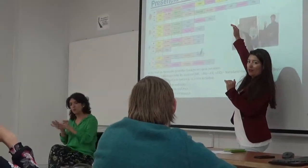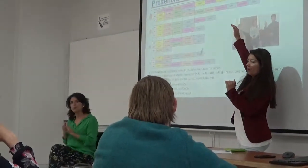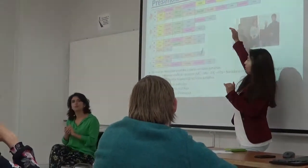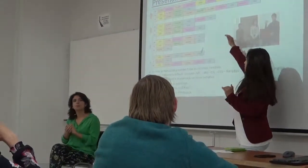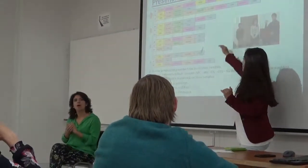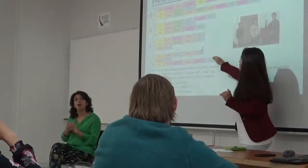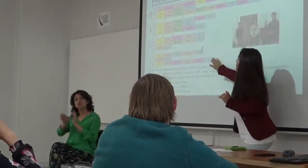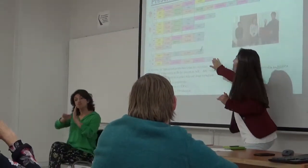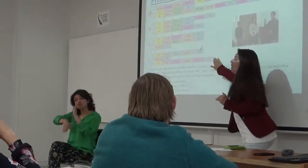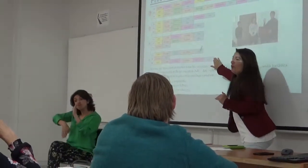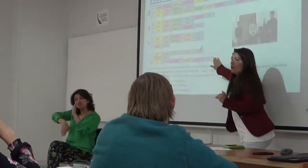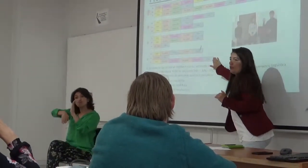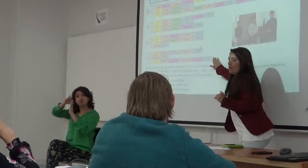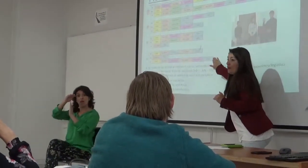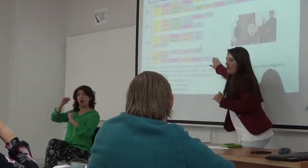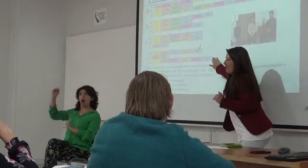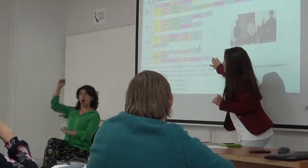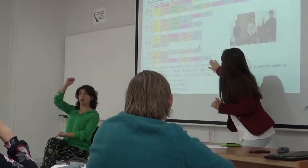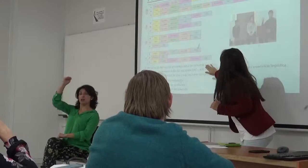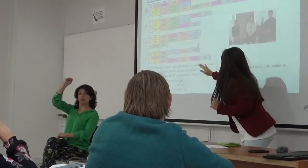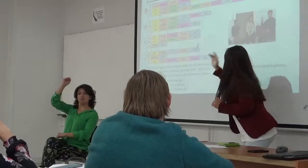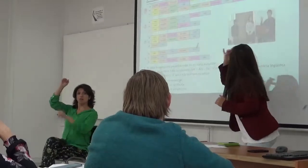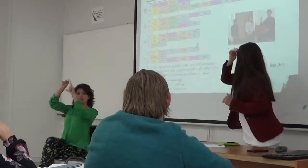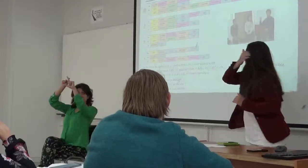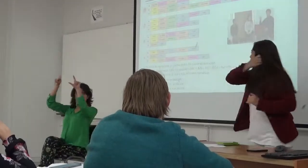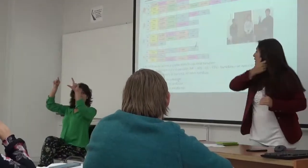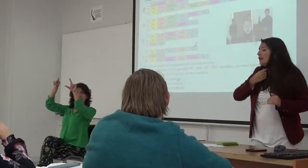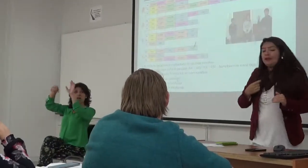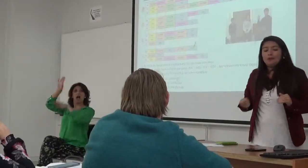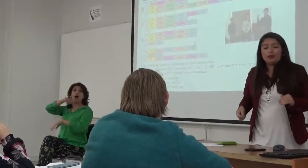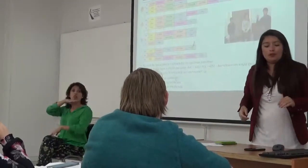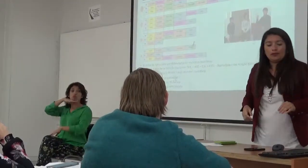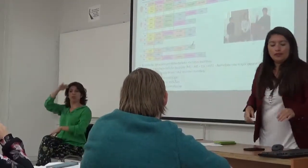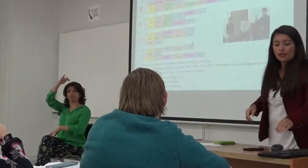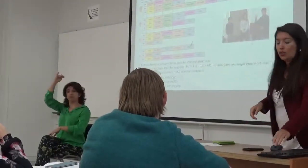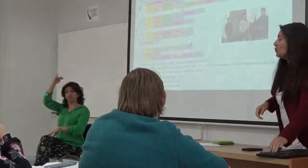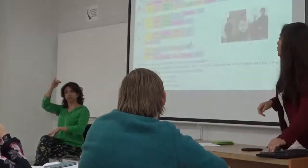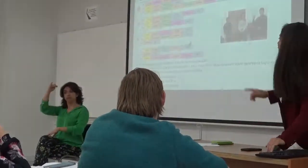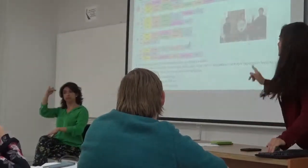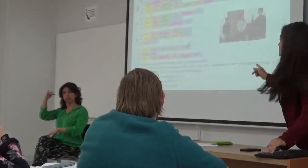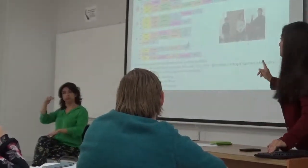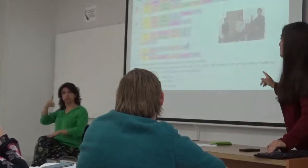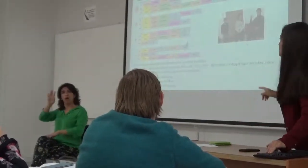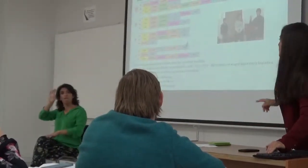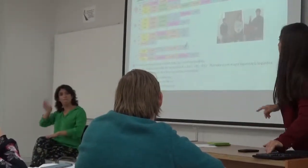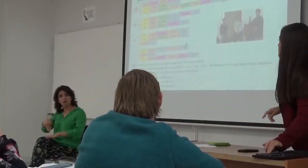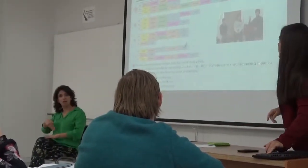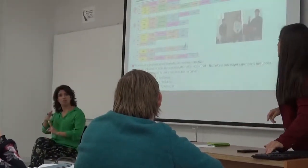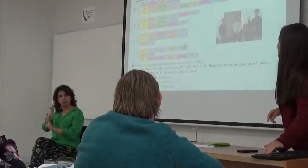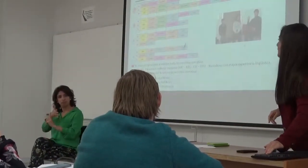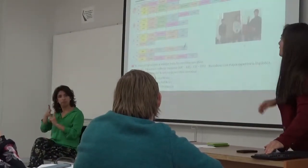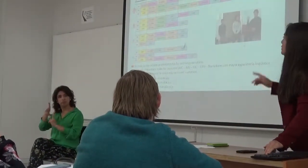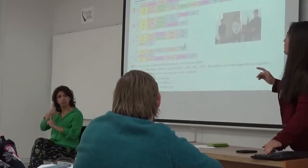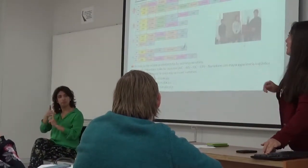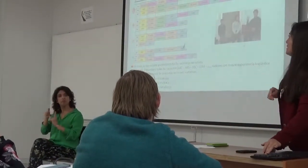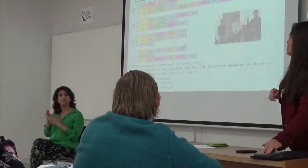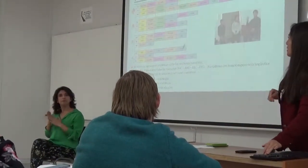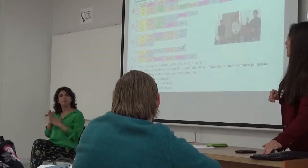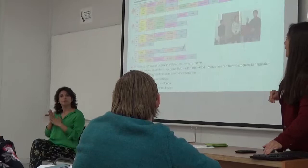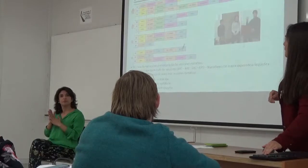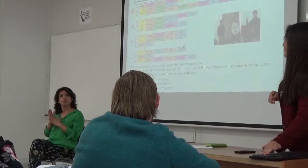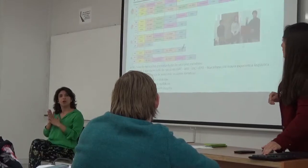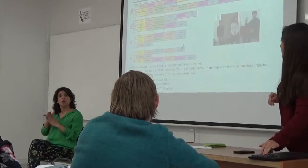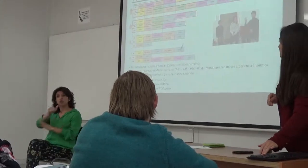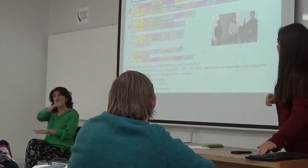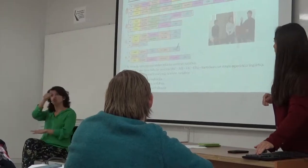de años de inmersión, menor cantidad de años de inmersión. Podemos decir que no todas las narraciones presentan todas las